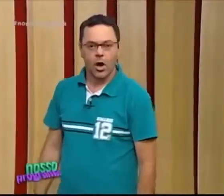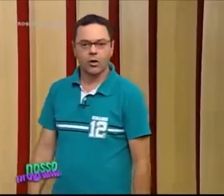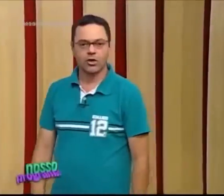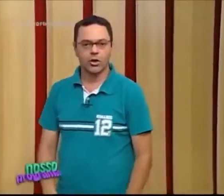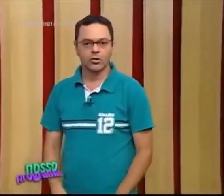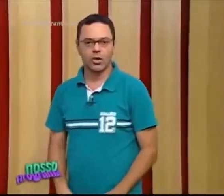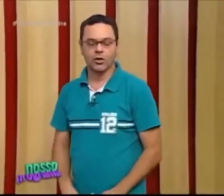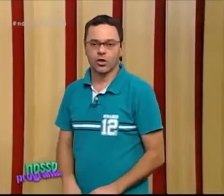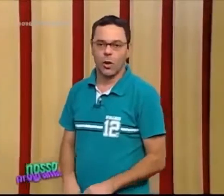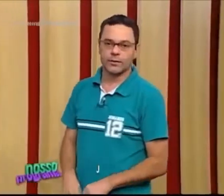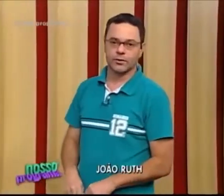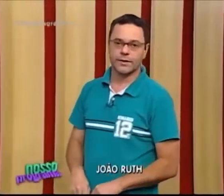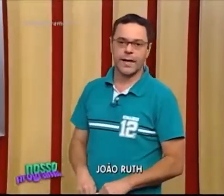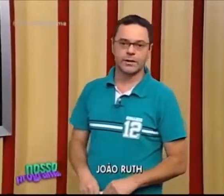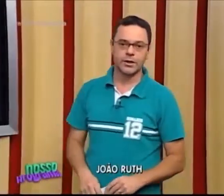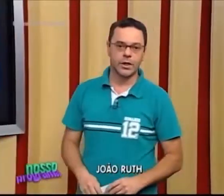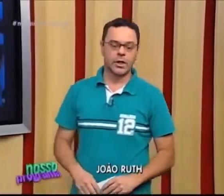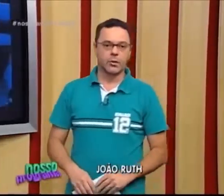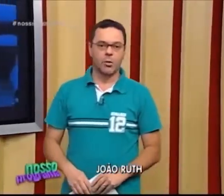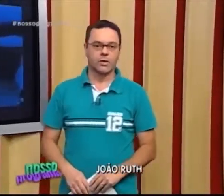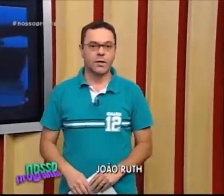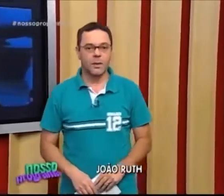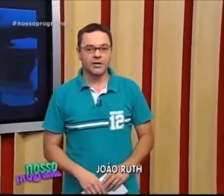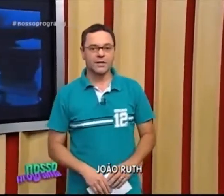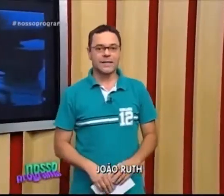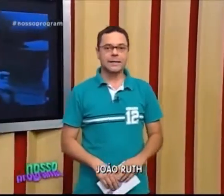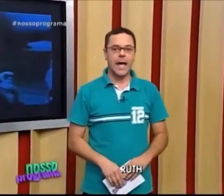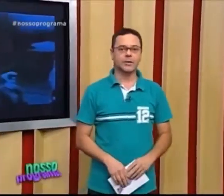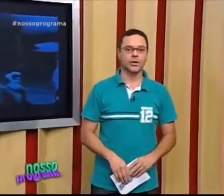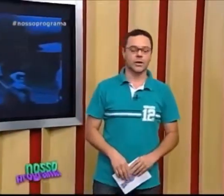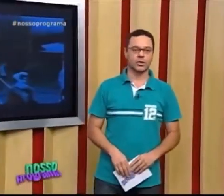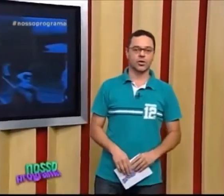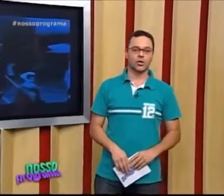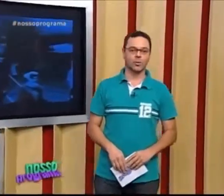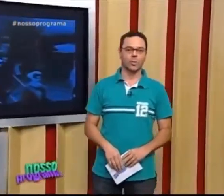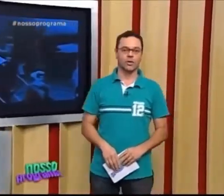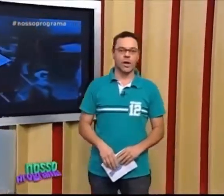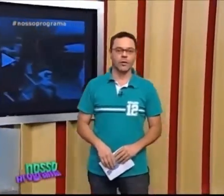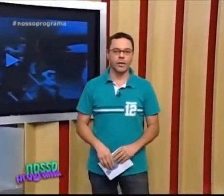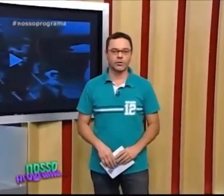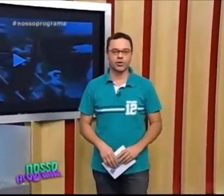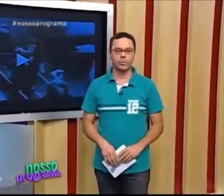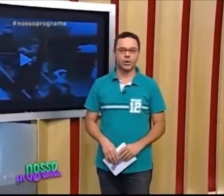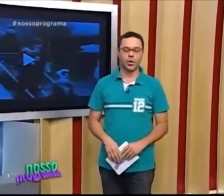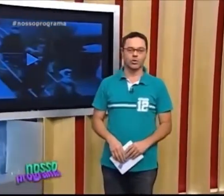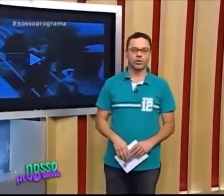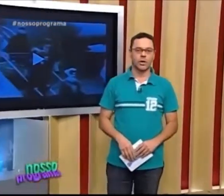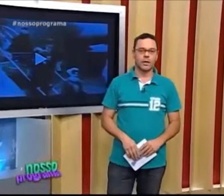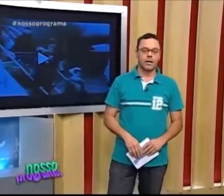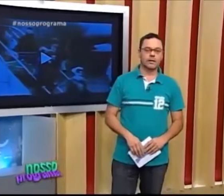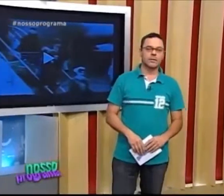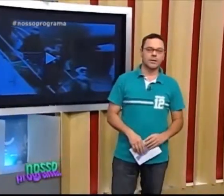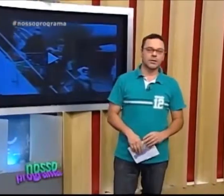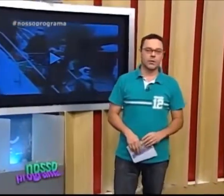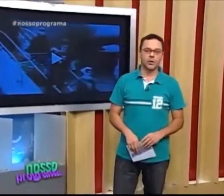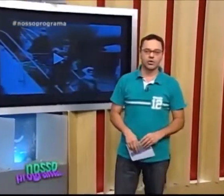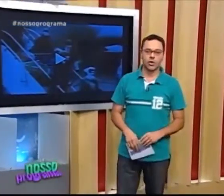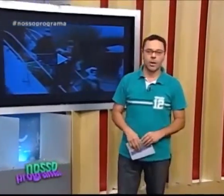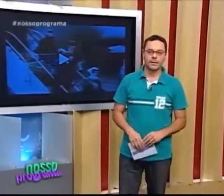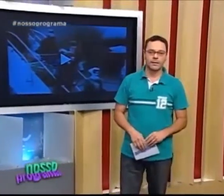Olha, o Giro 247 mostra imagens inéditas do grupo musical inglês, os Beatles. As imagens foram descobertas há